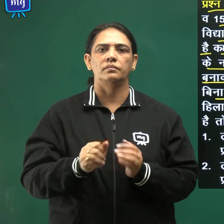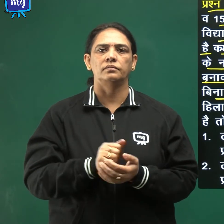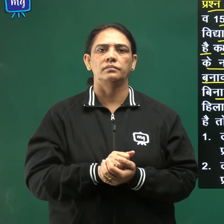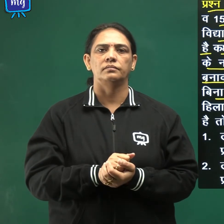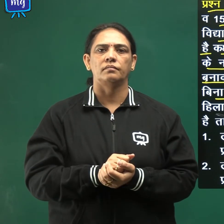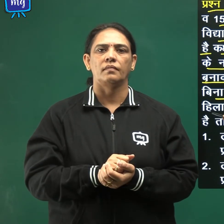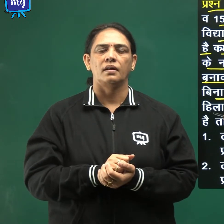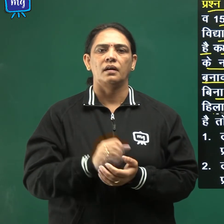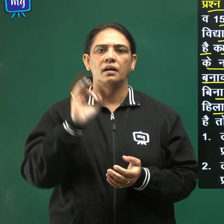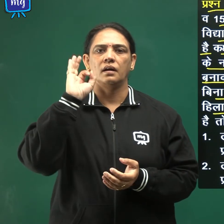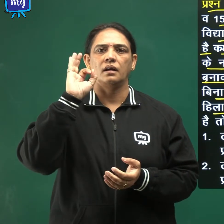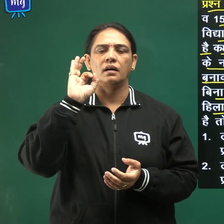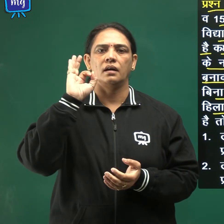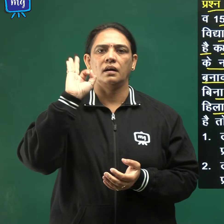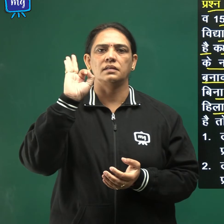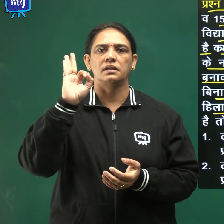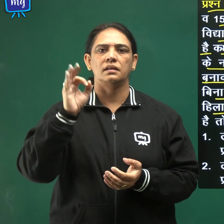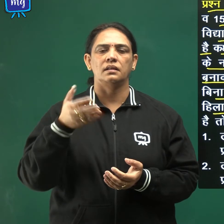अच्छी तरह